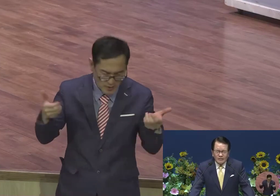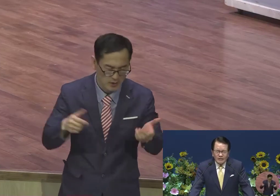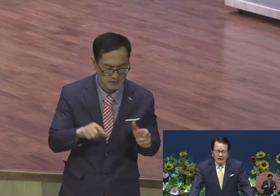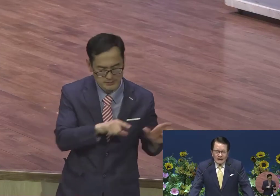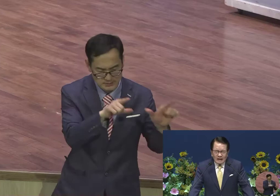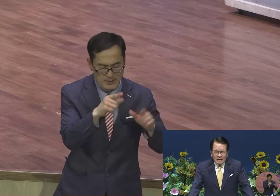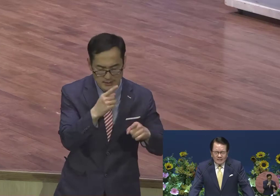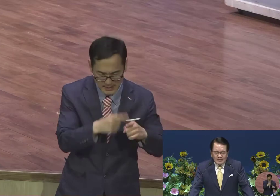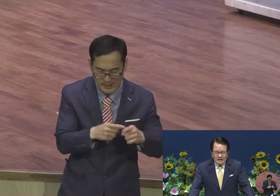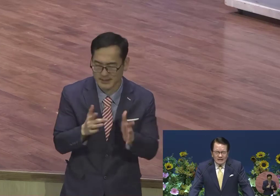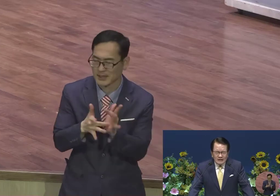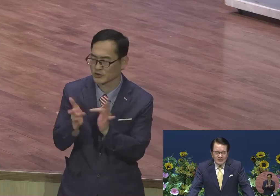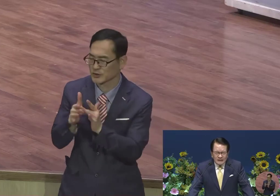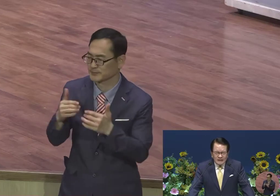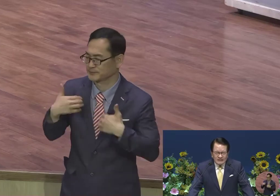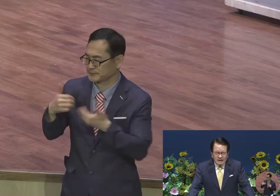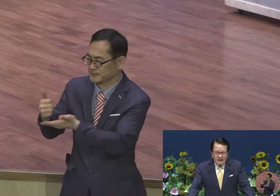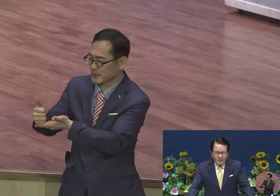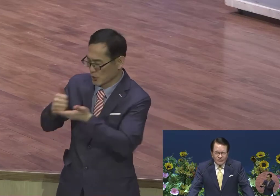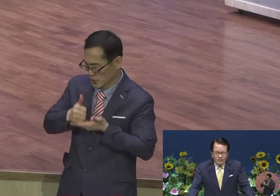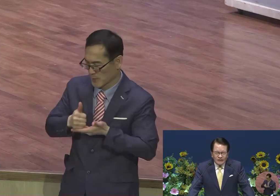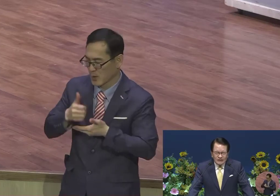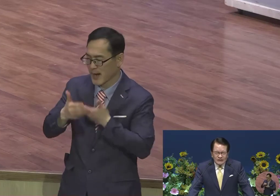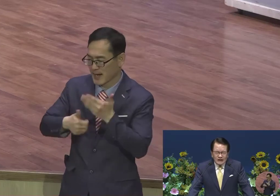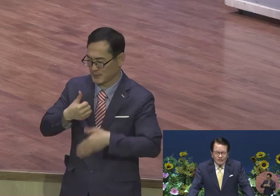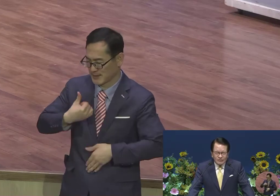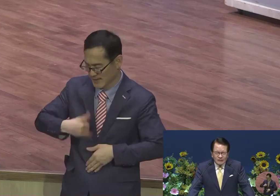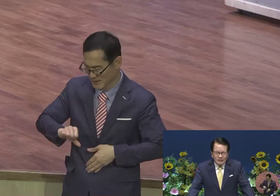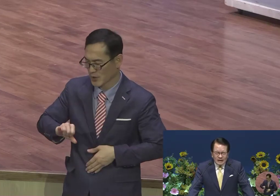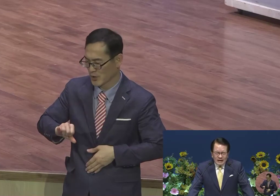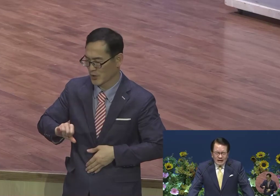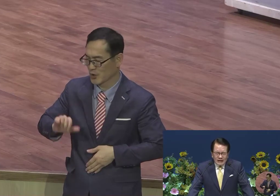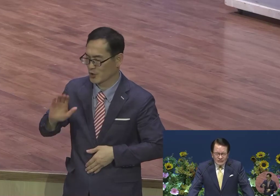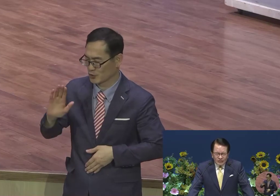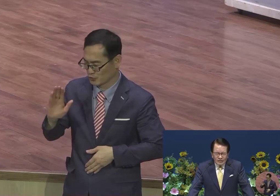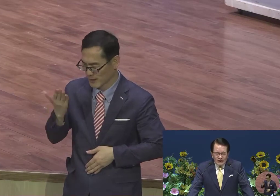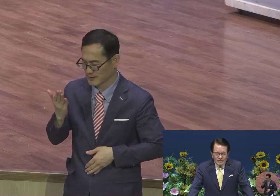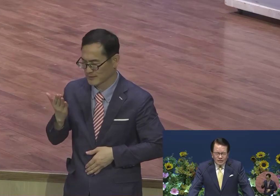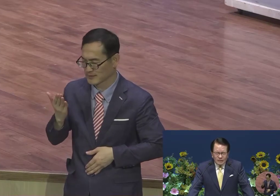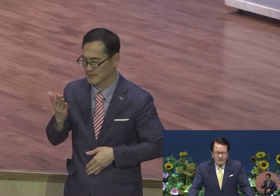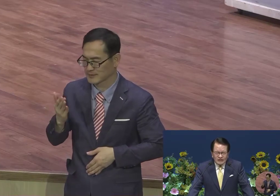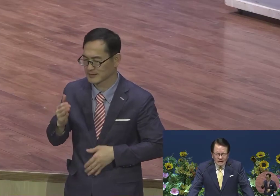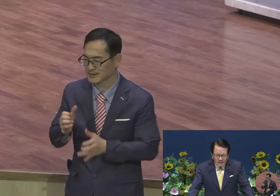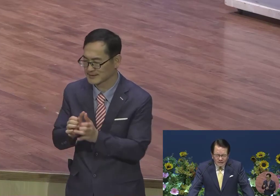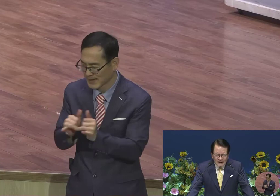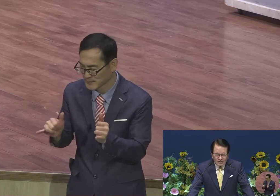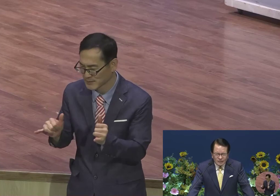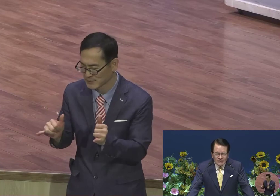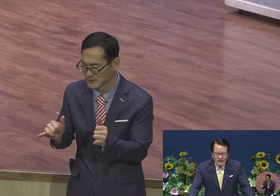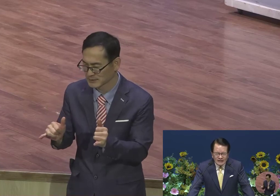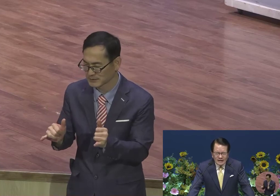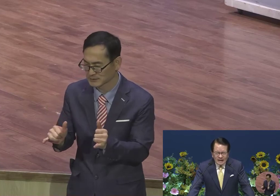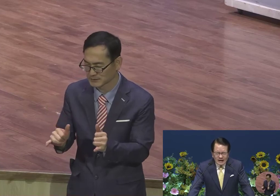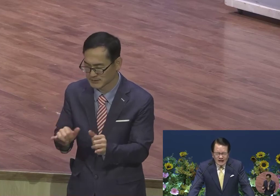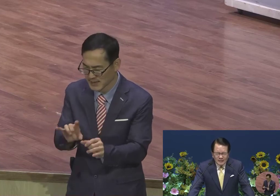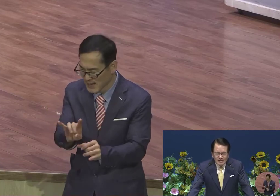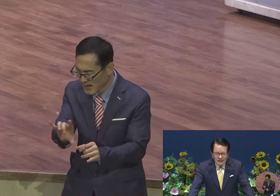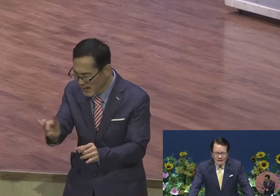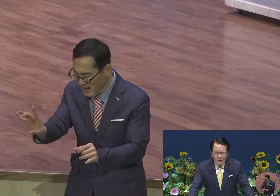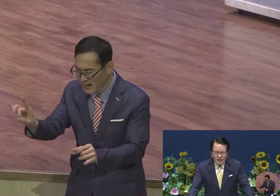영접하고 하나님의 자녀가 되어 이 자리에 온 우리 세 가족들 한용원 한용원 천하보다 귀한데